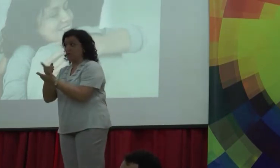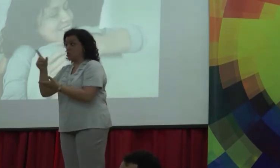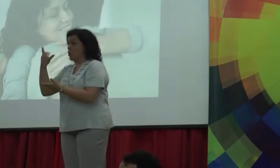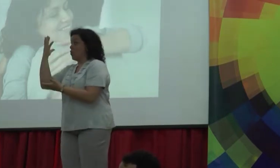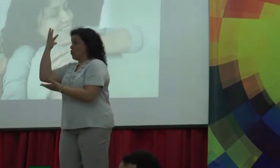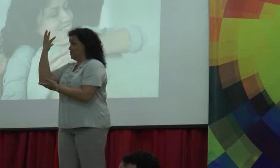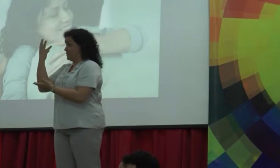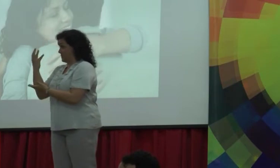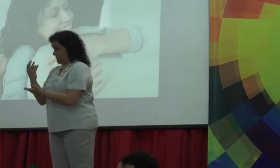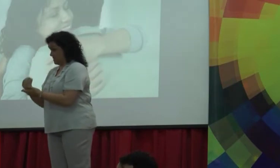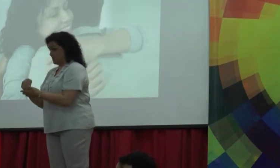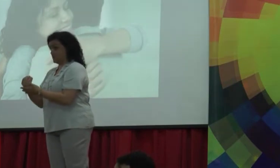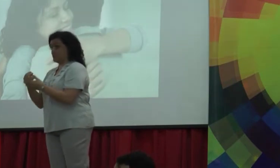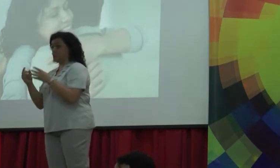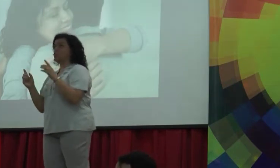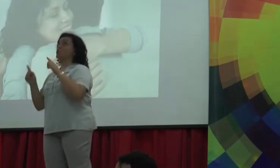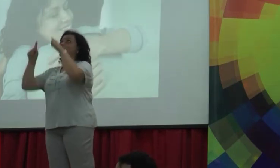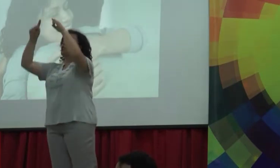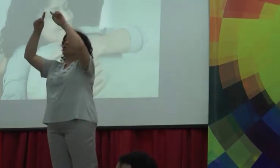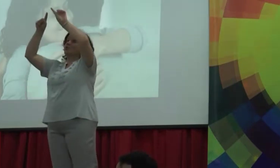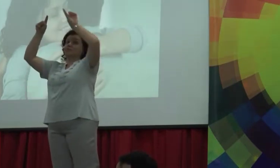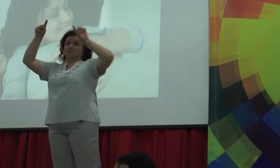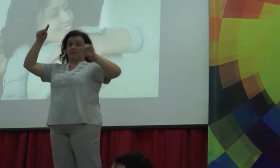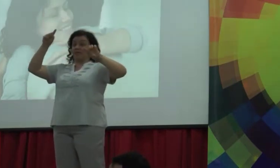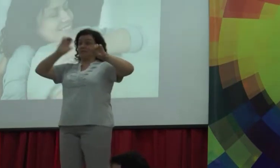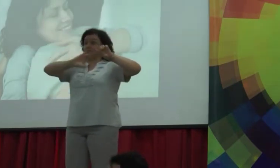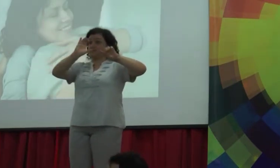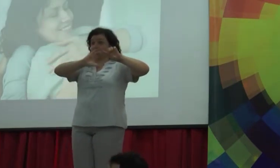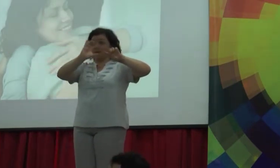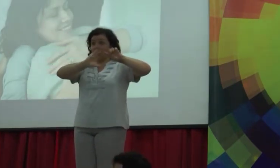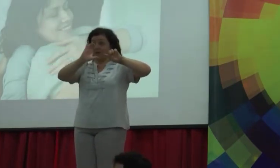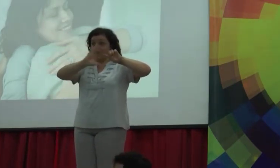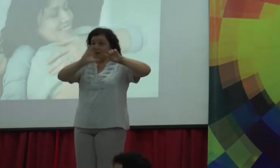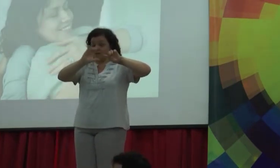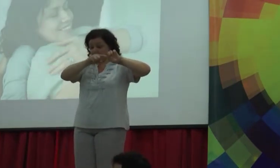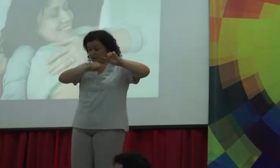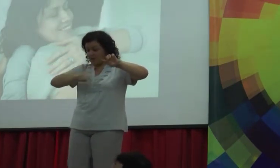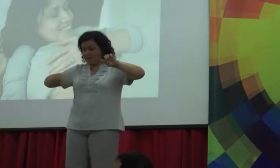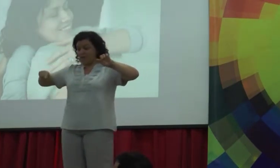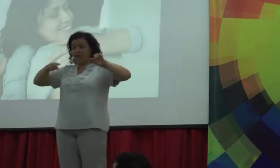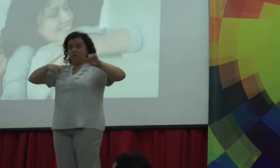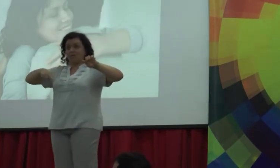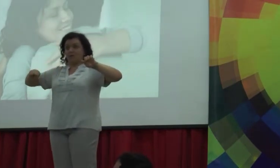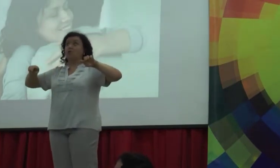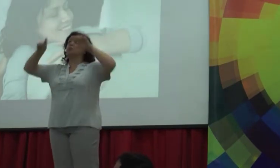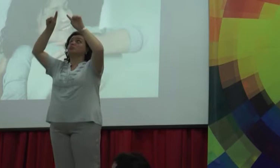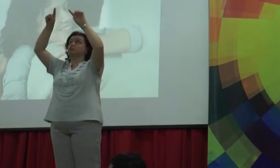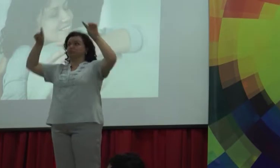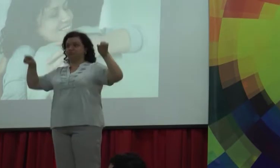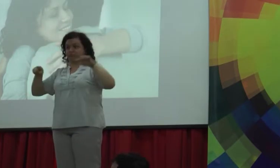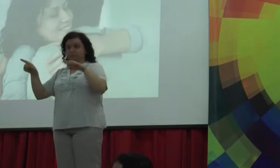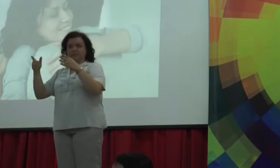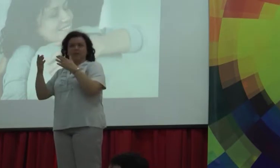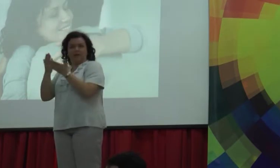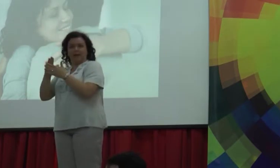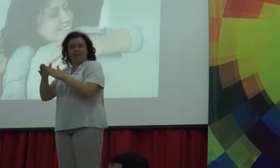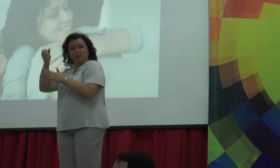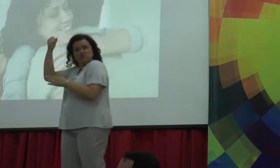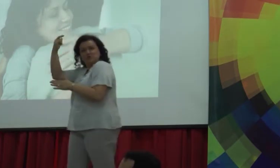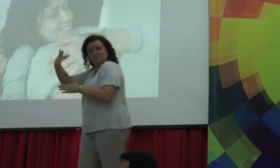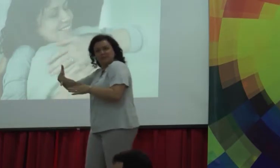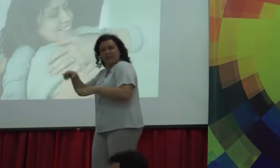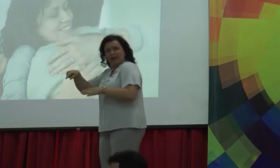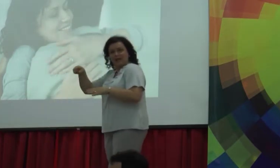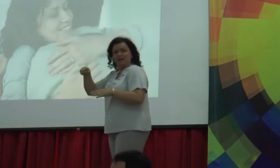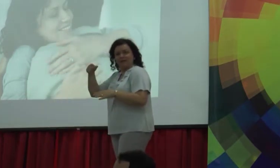tem estudos no espiritismo, com a crítica, né? A ciência, a